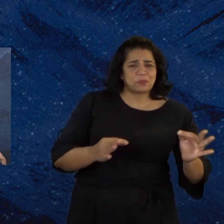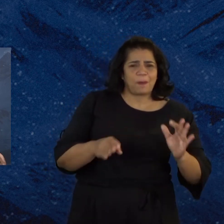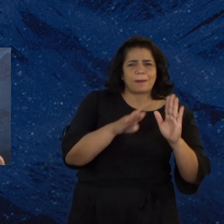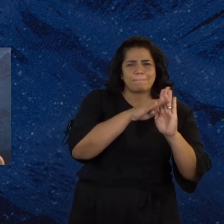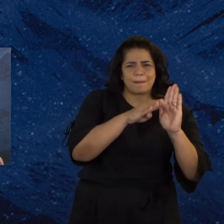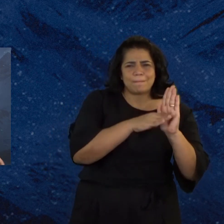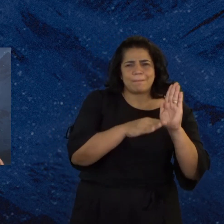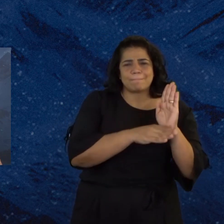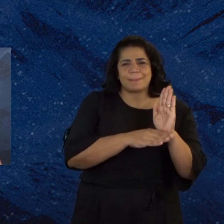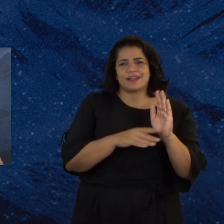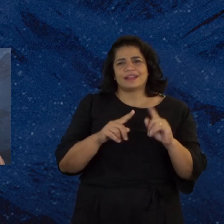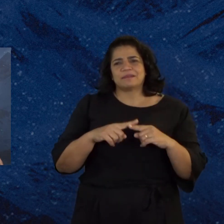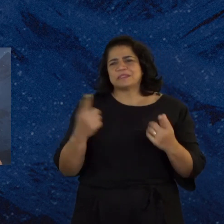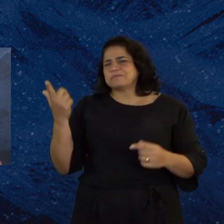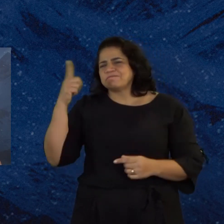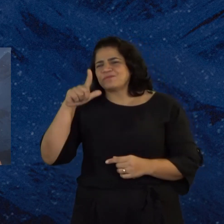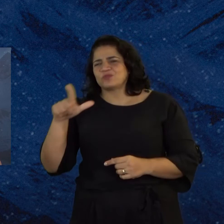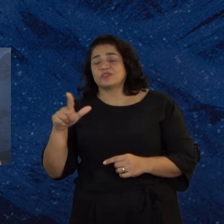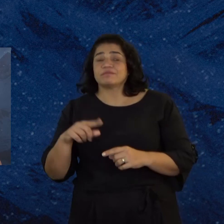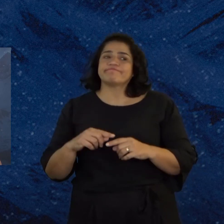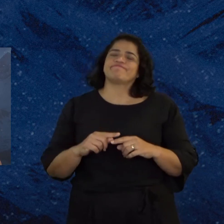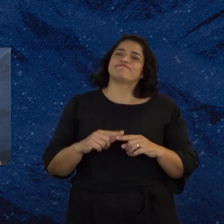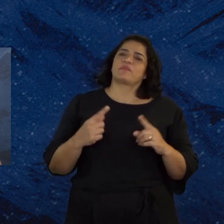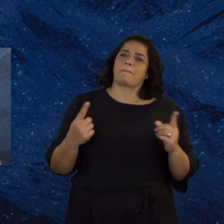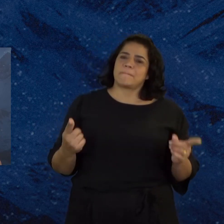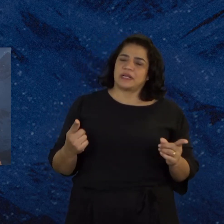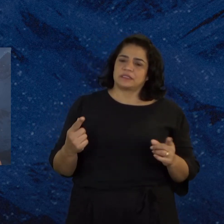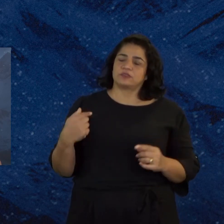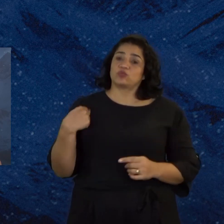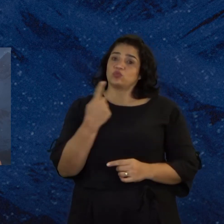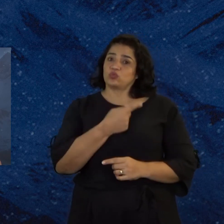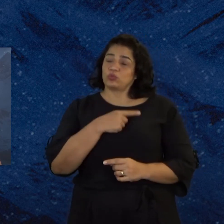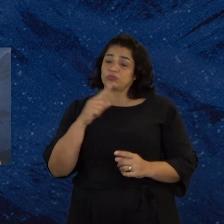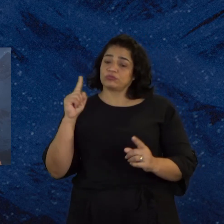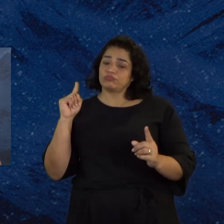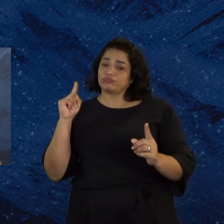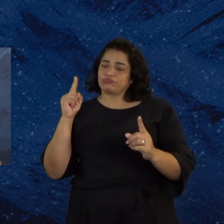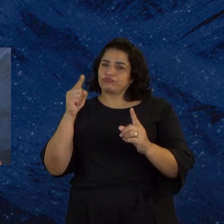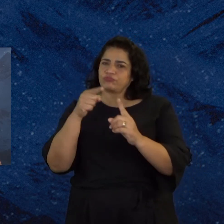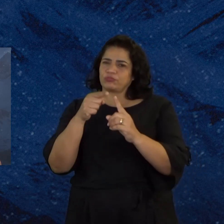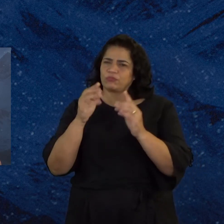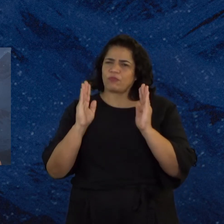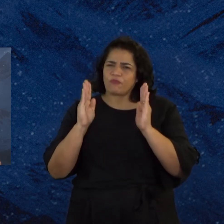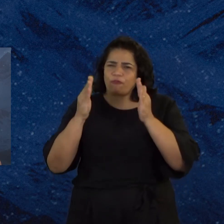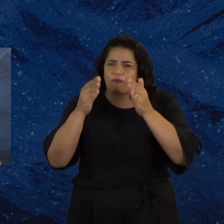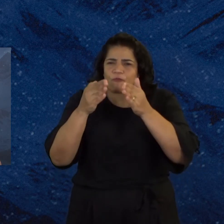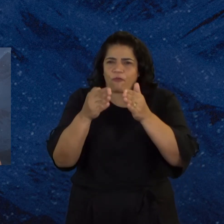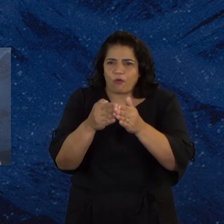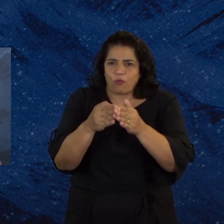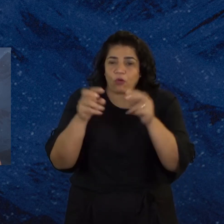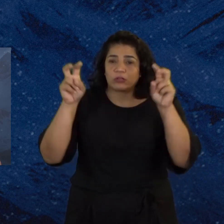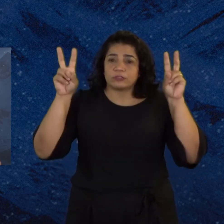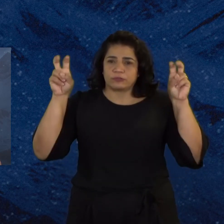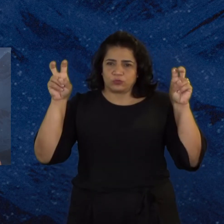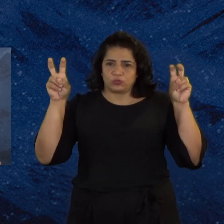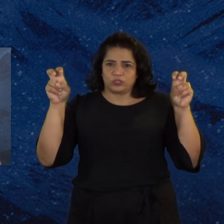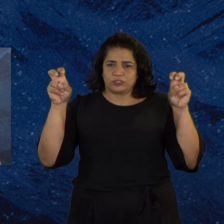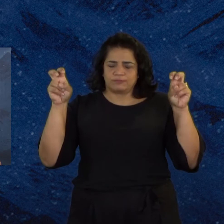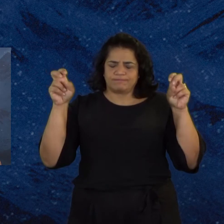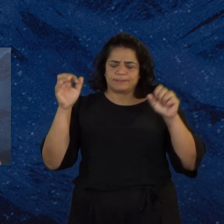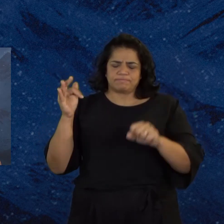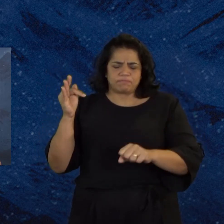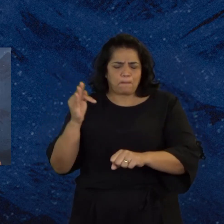seguinte, o foco nosso nessa conferência é o nosso tema geral, perseverar até o